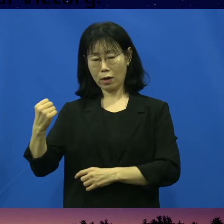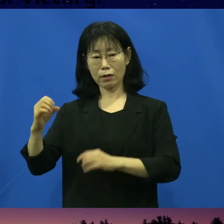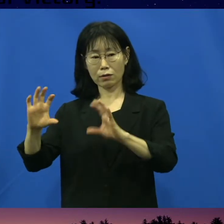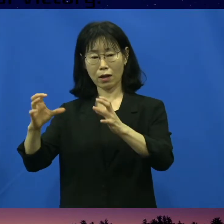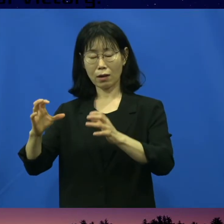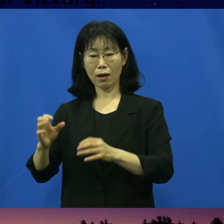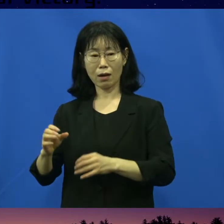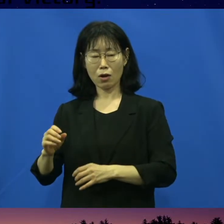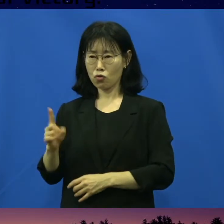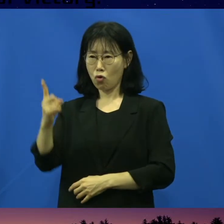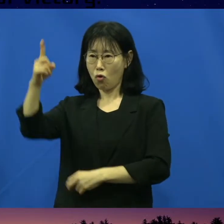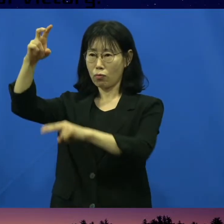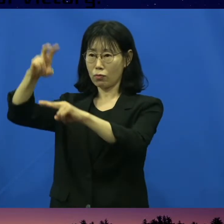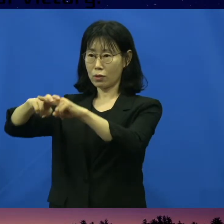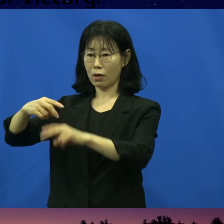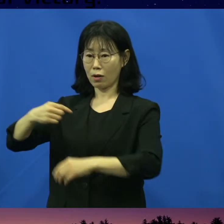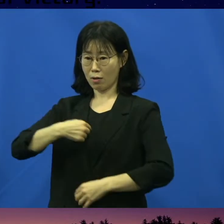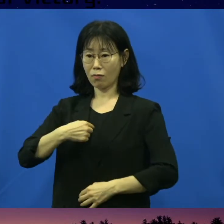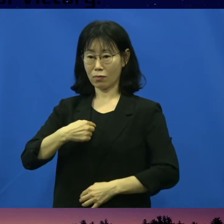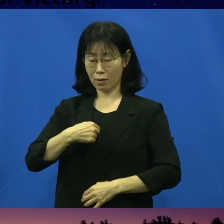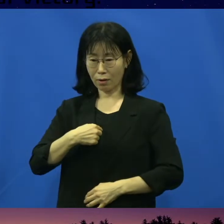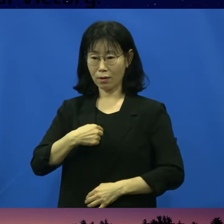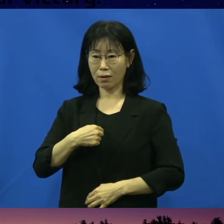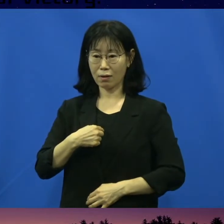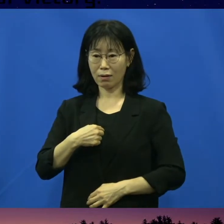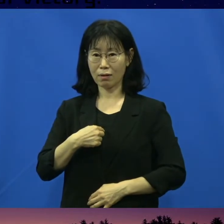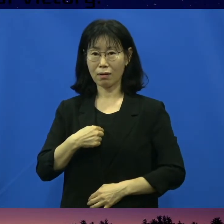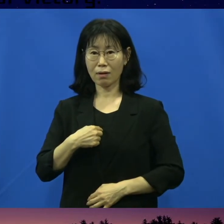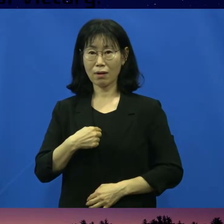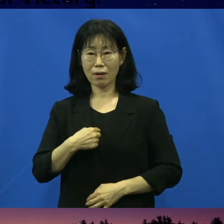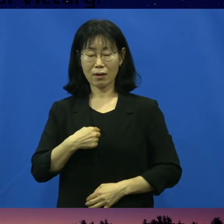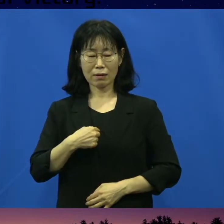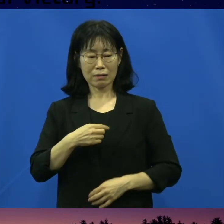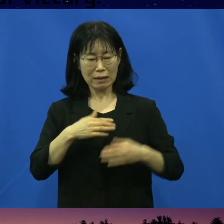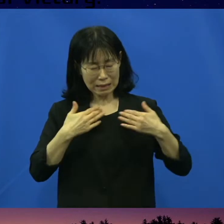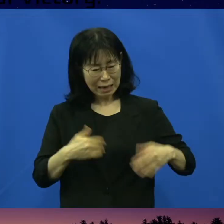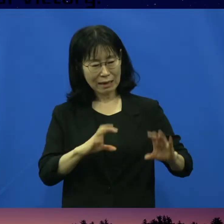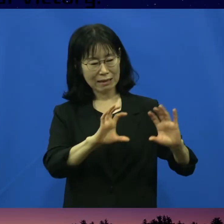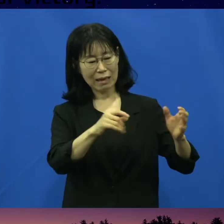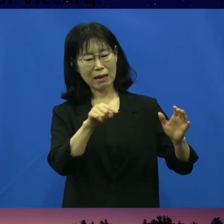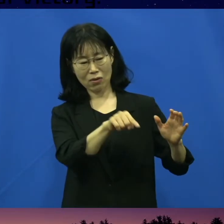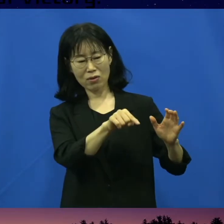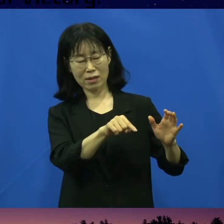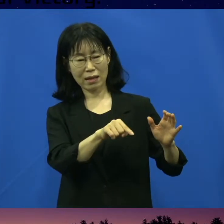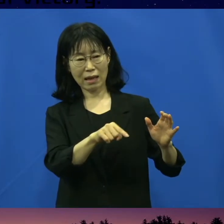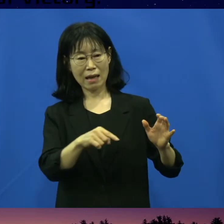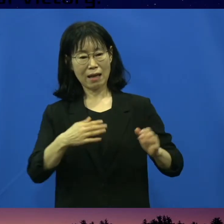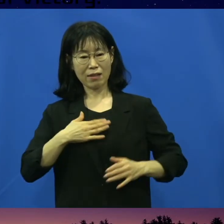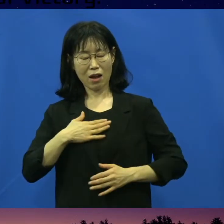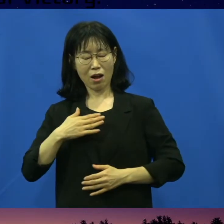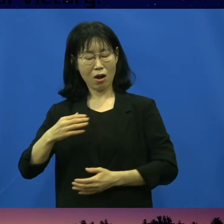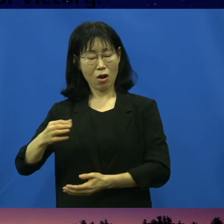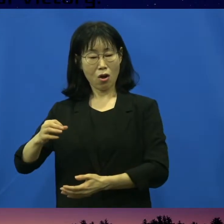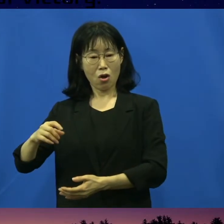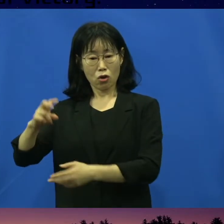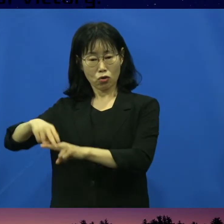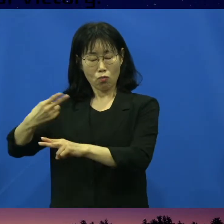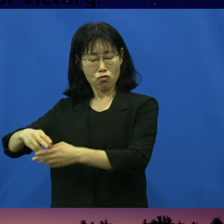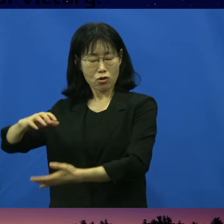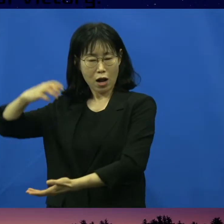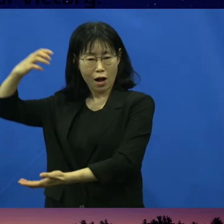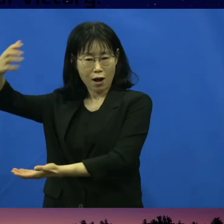것도 자존심 꼭인 거죠. 그래도 막 은과 금을 막 잔뜩 싣고 막 대단한 마차를 끌고 그냥 소위